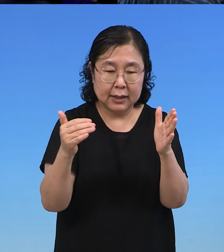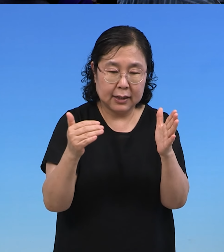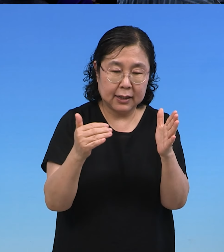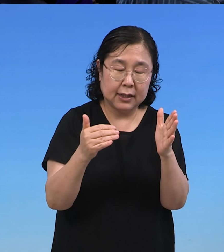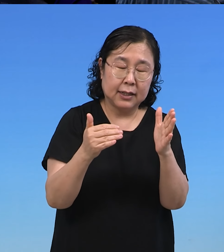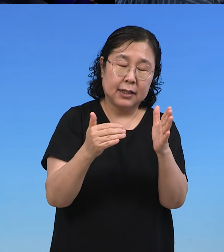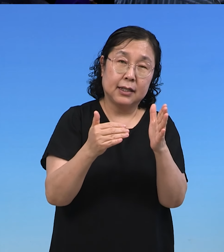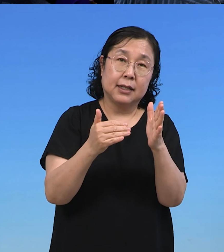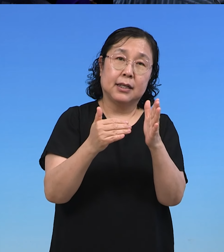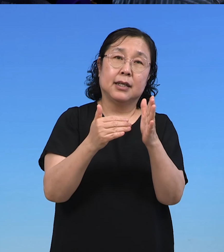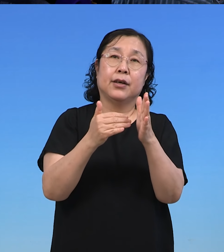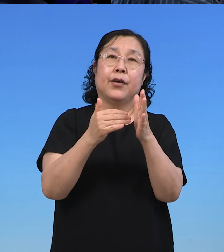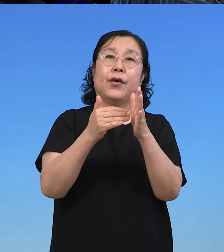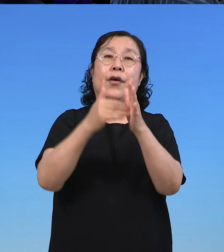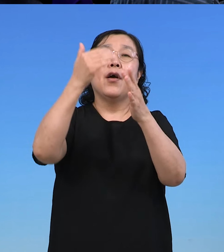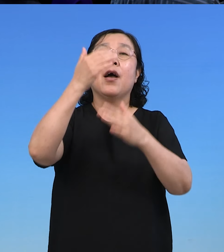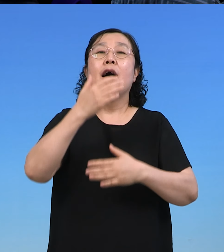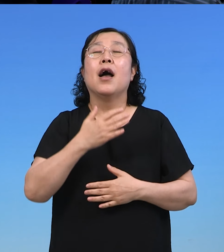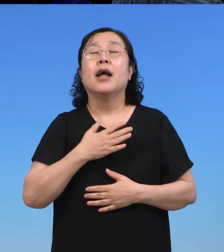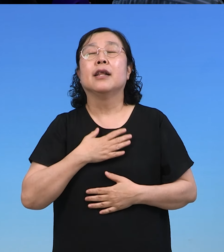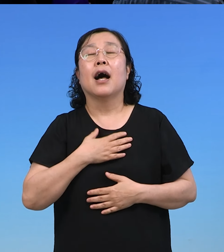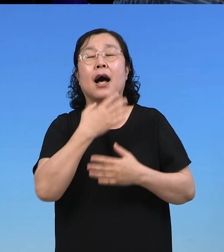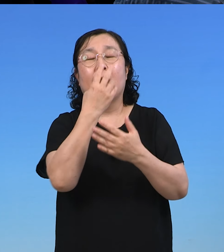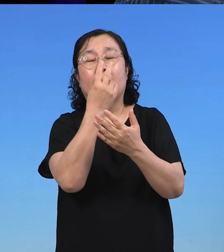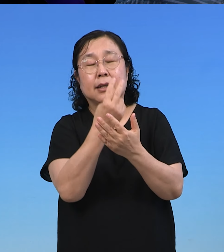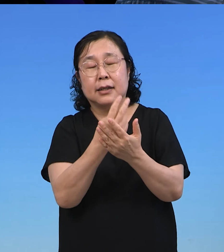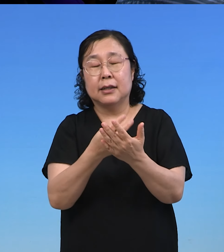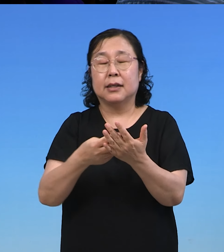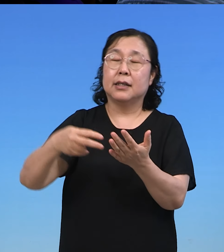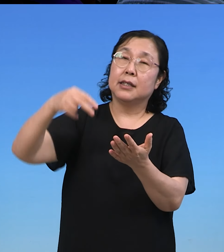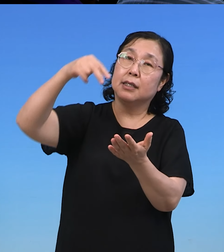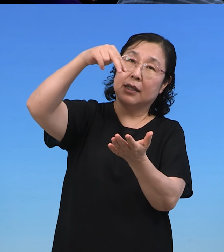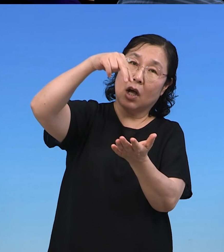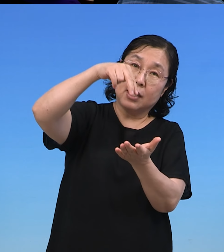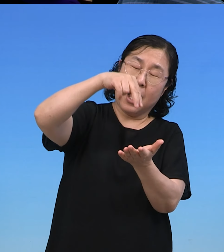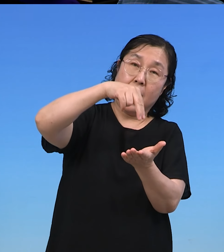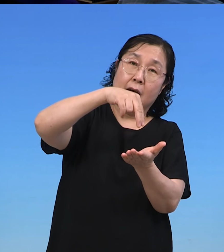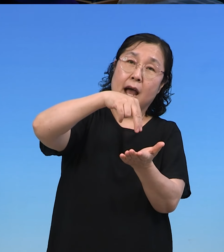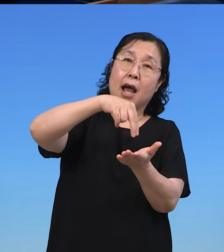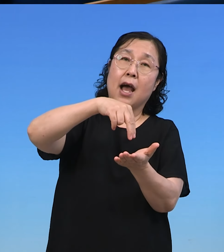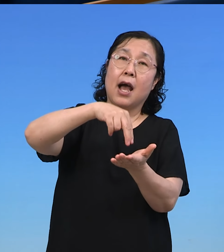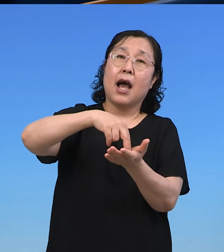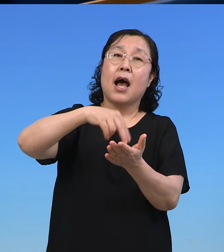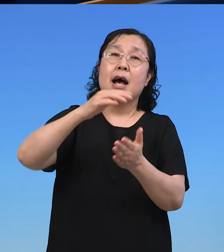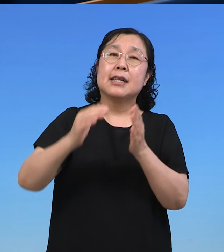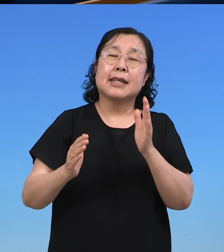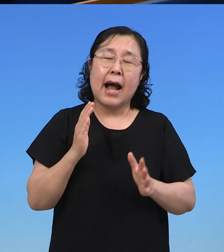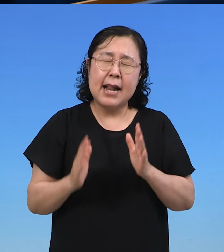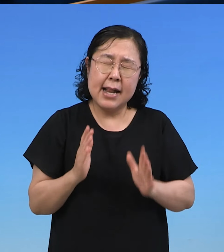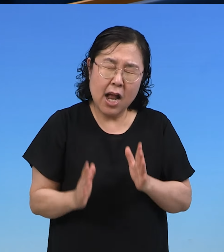지쳐있는 분 달려가셔야 돼요. 나는 일어나